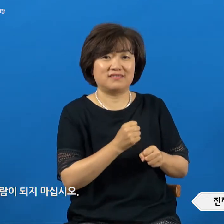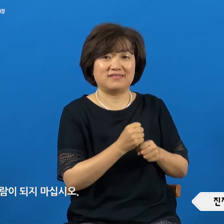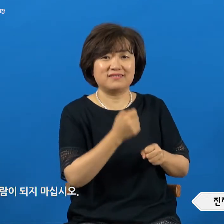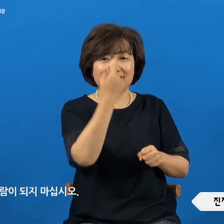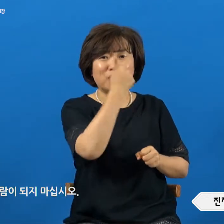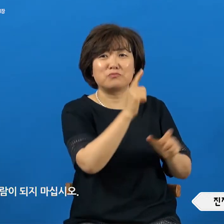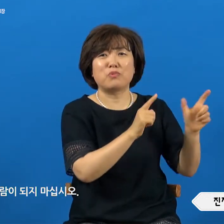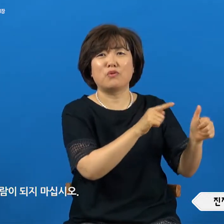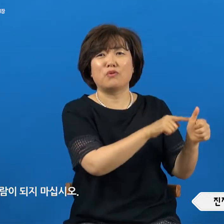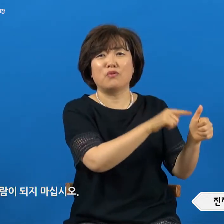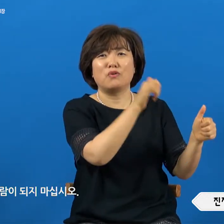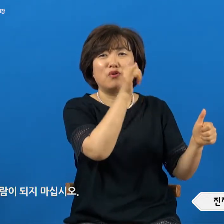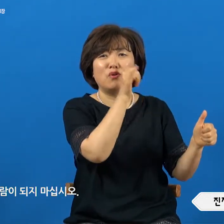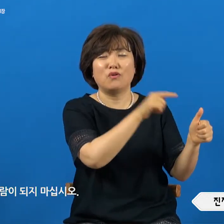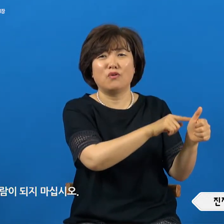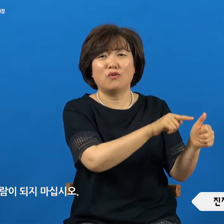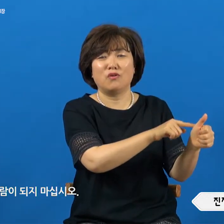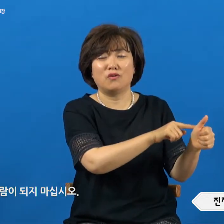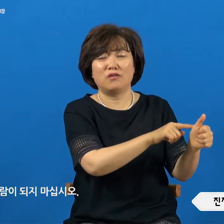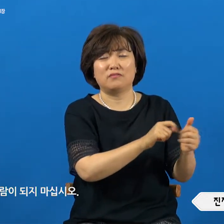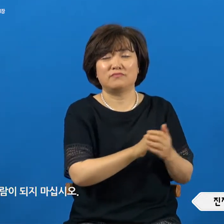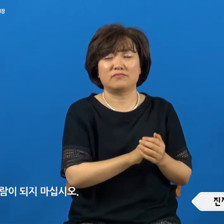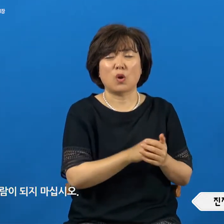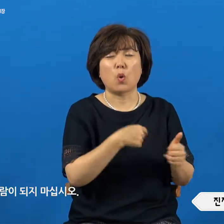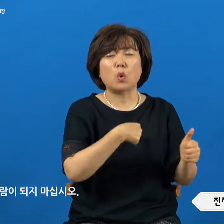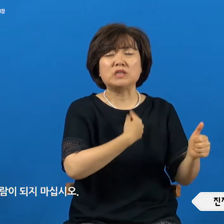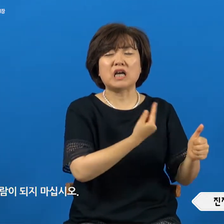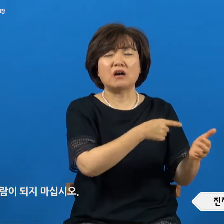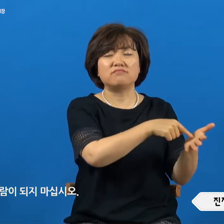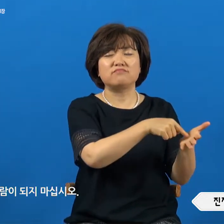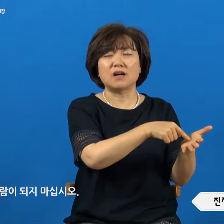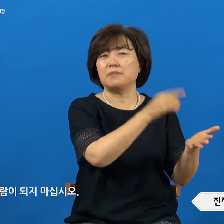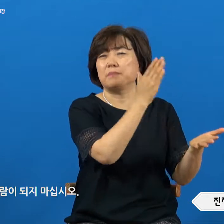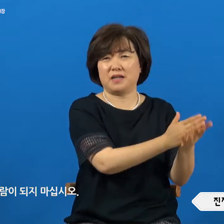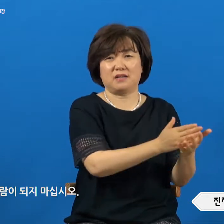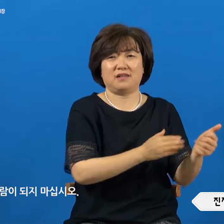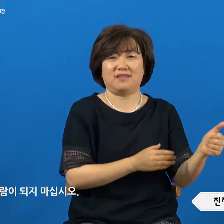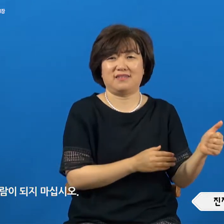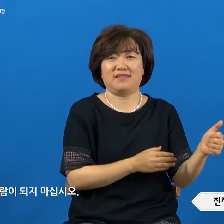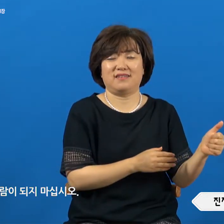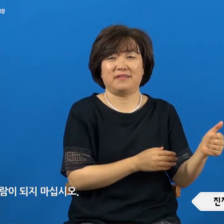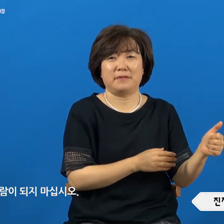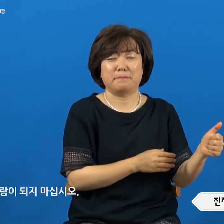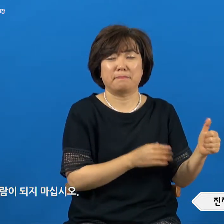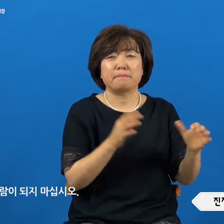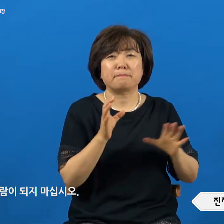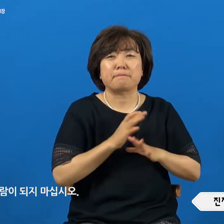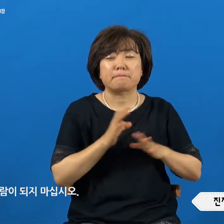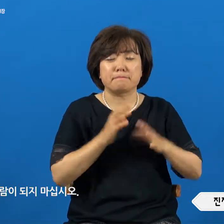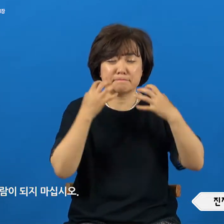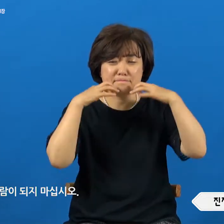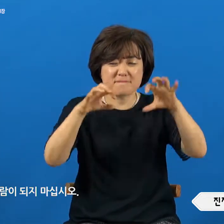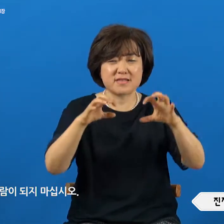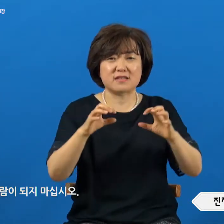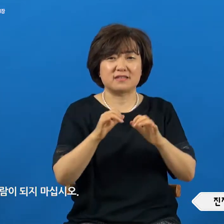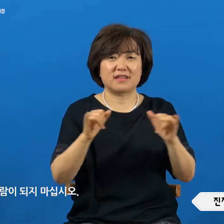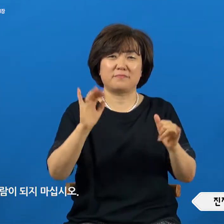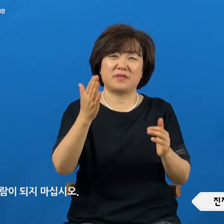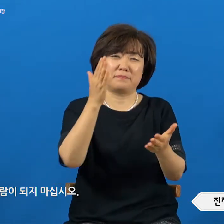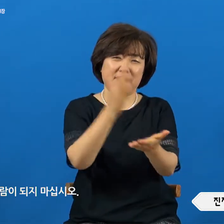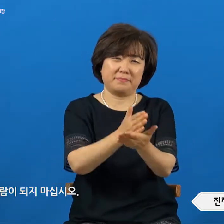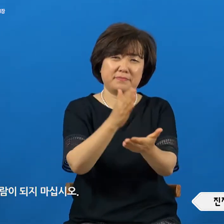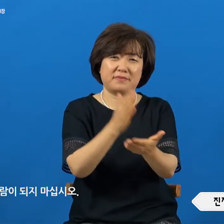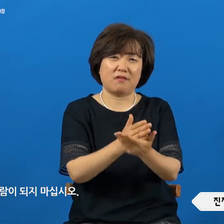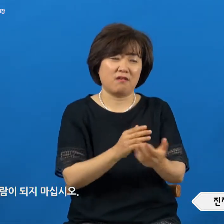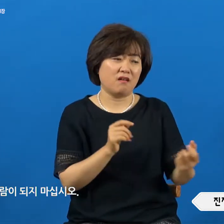때가 있습니다. 혼자 있지 마십시오. 무서운 사람이 되지 마십시오. 가까이